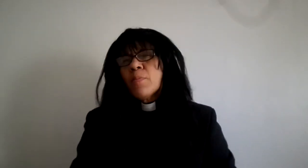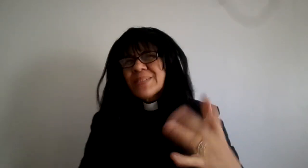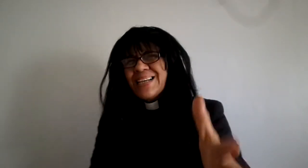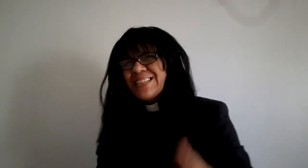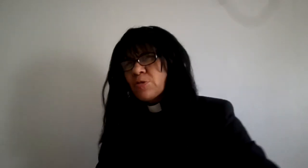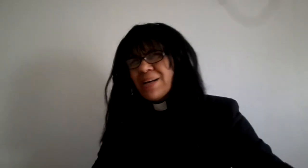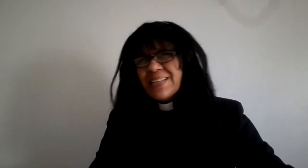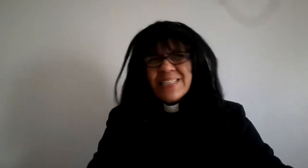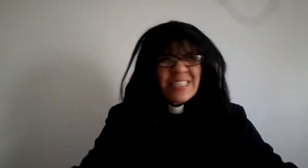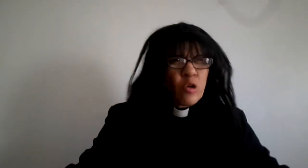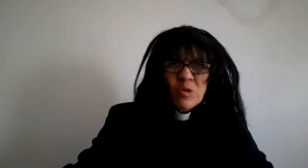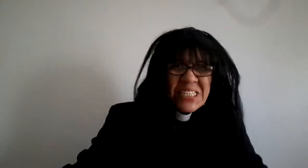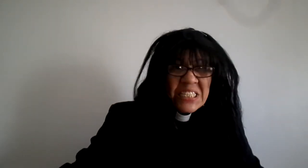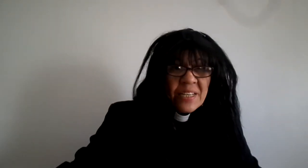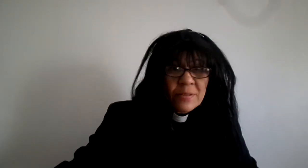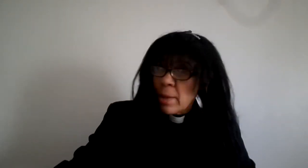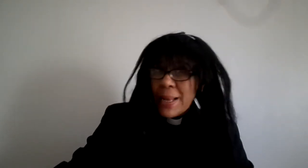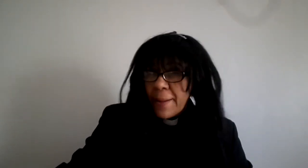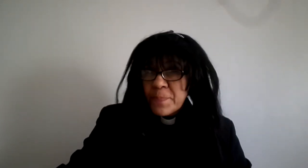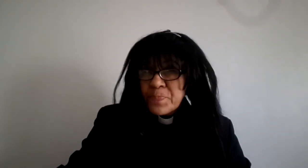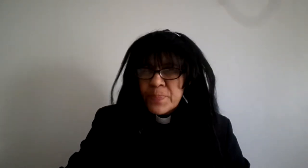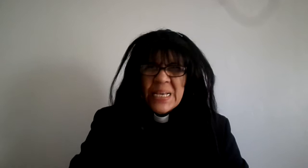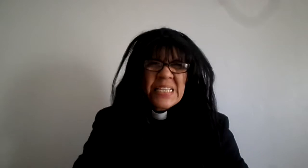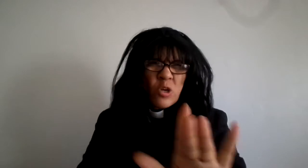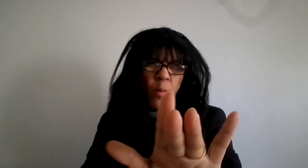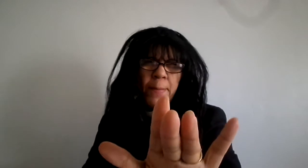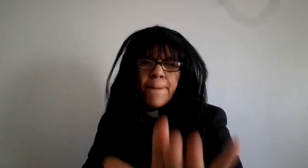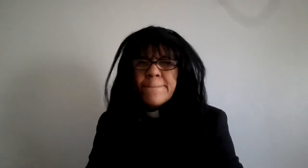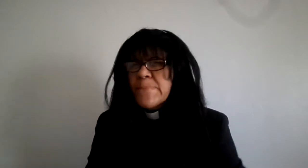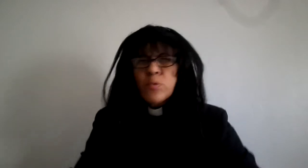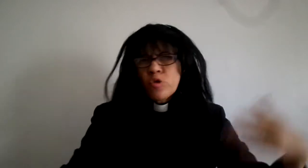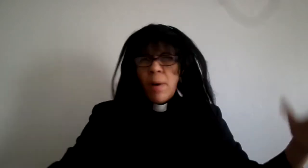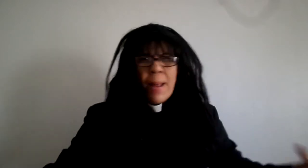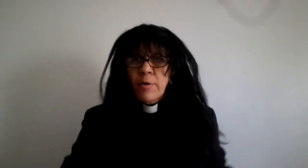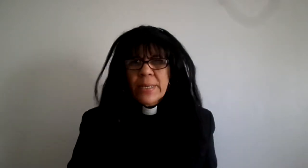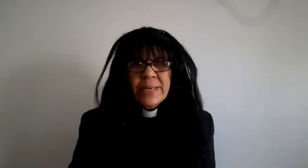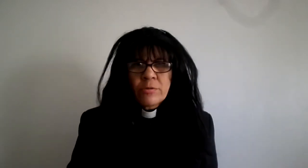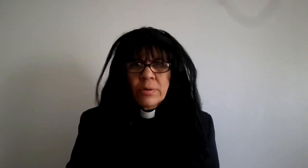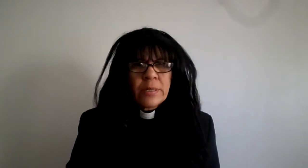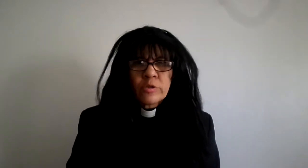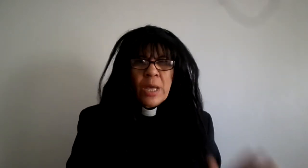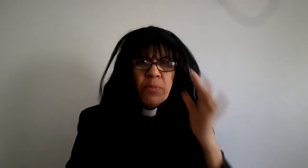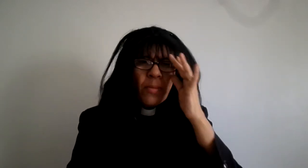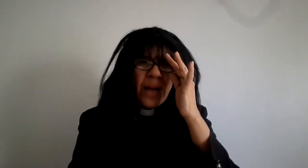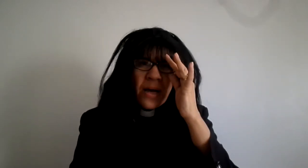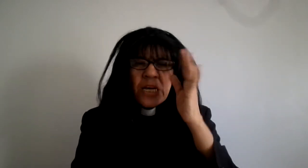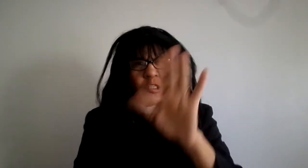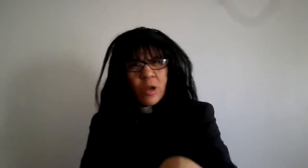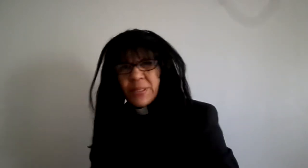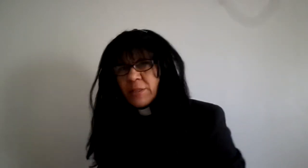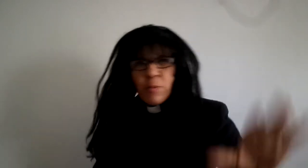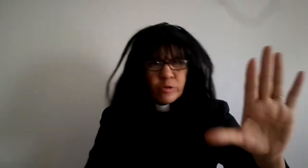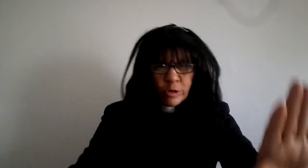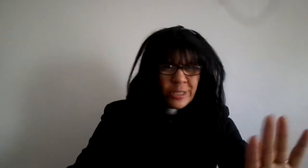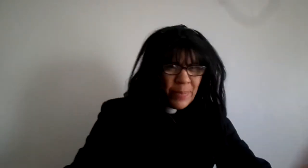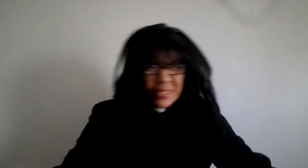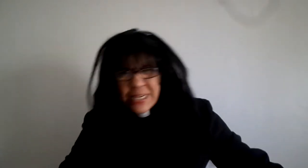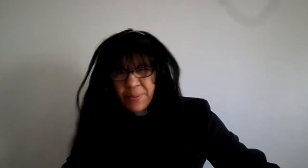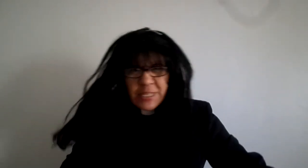Mucha gente son ateas y dicen, Dios no existe. ¿No es verdad? Eso lo vemos. Muchos no hablamos de esto en los templos. Solamente estamos todo el día, predica, predica,